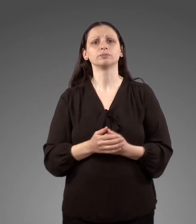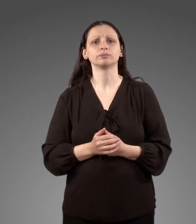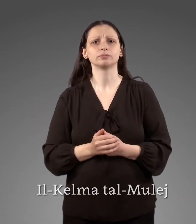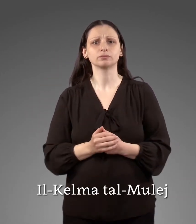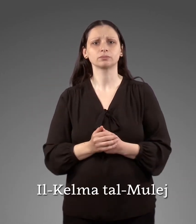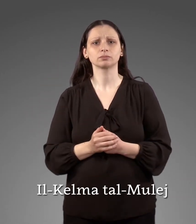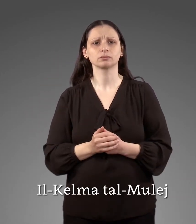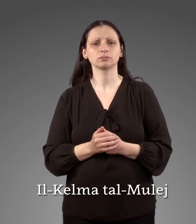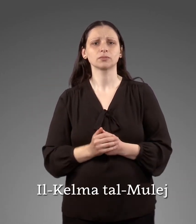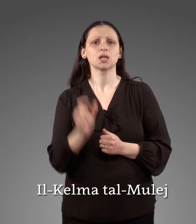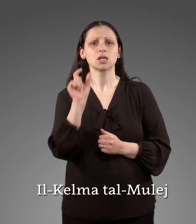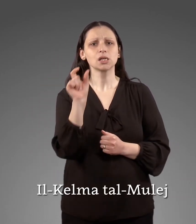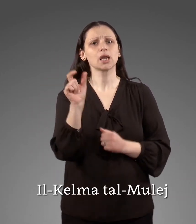il-klamata l-mulej